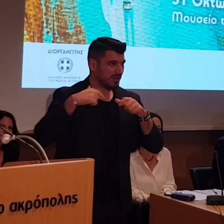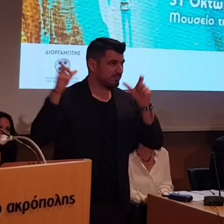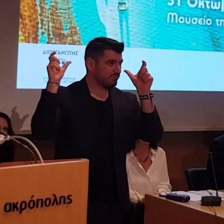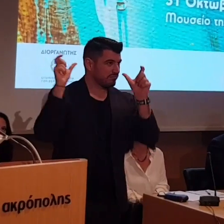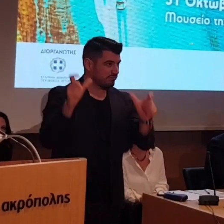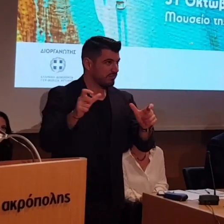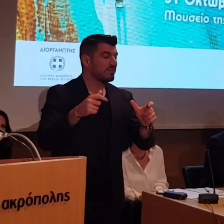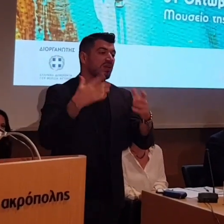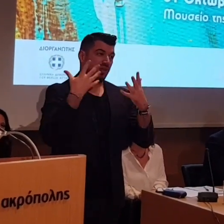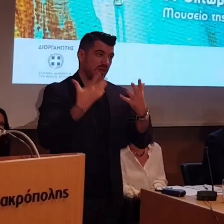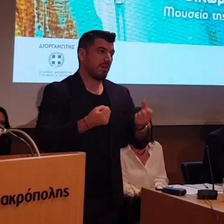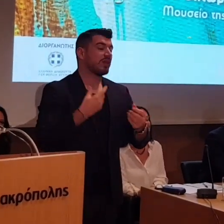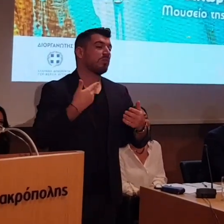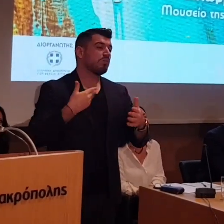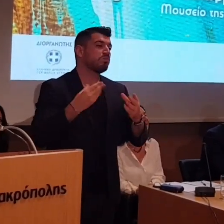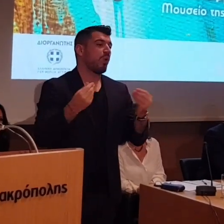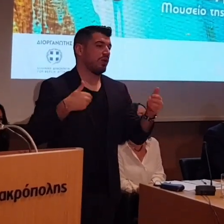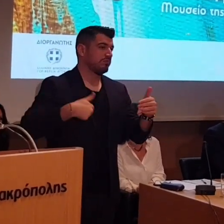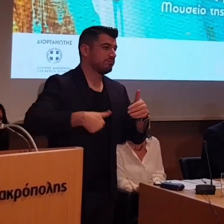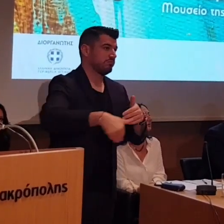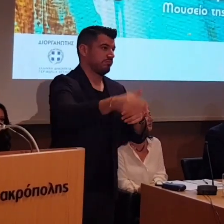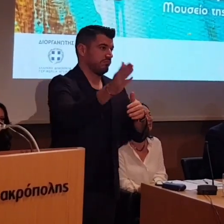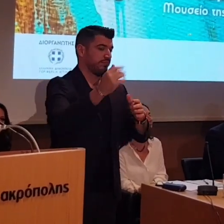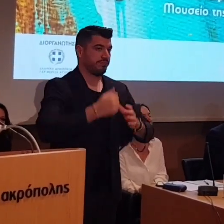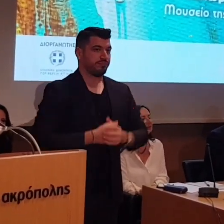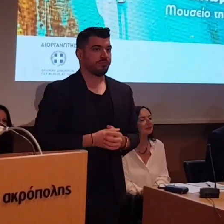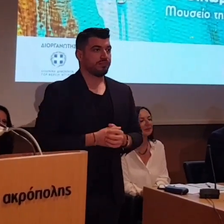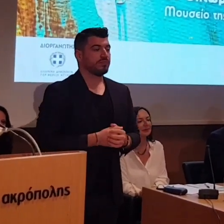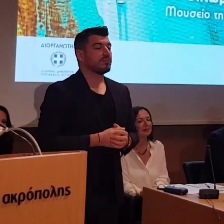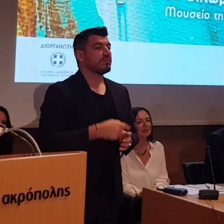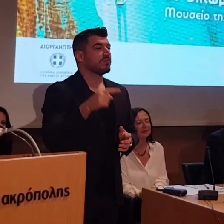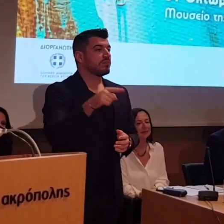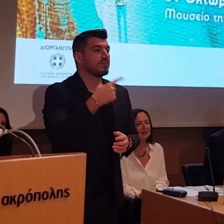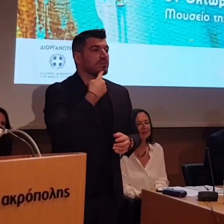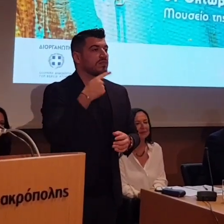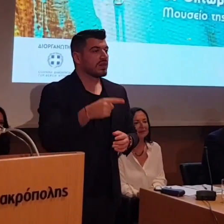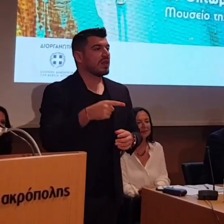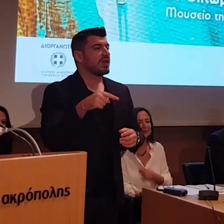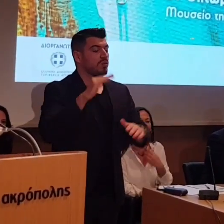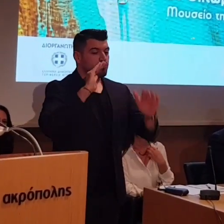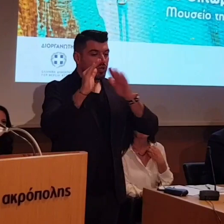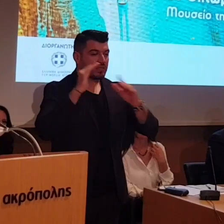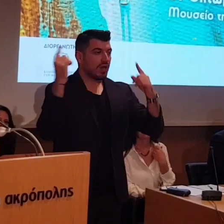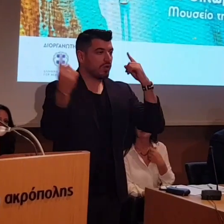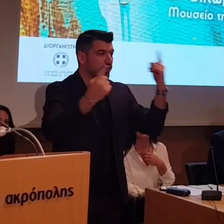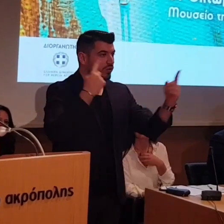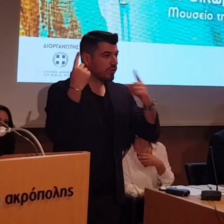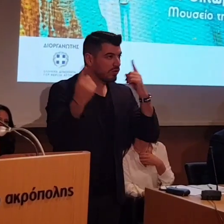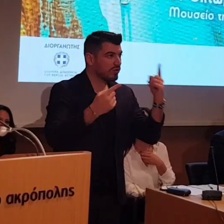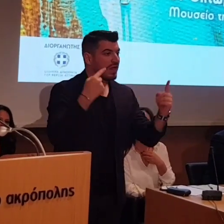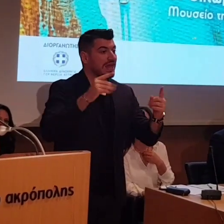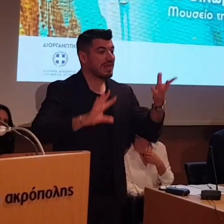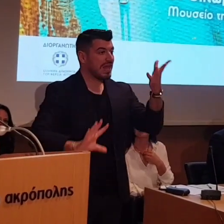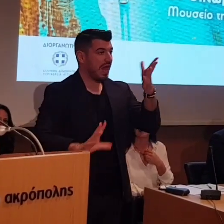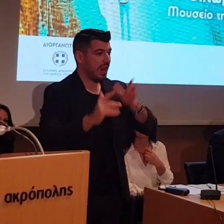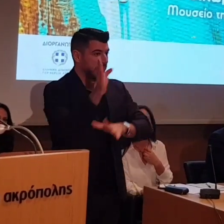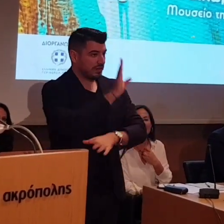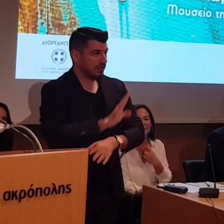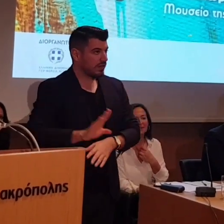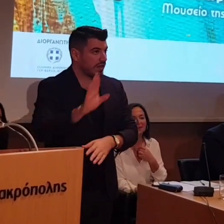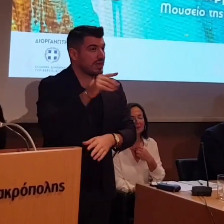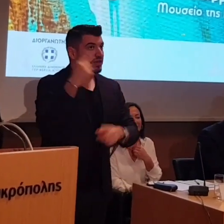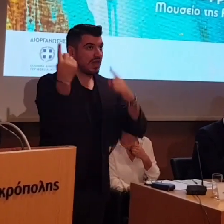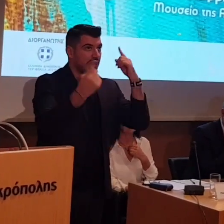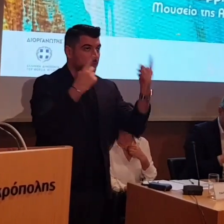και διαβάζω. Η προστασία του περιβάλλοντος, η προώθηση της αηφόρου ανάπτυξης και η ιδιαίτερη προσοχή στην κλιματική